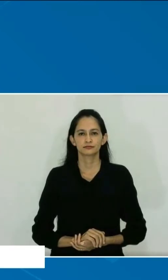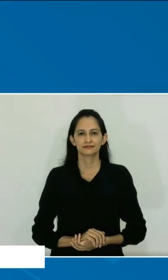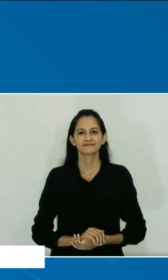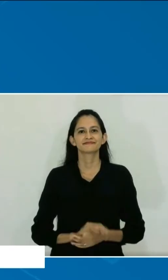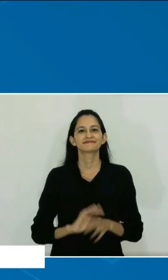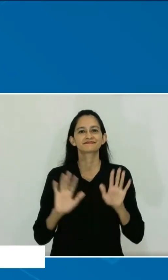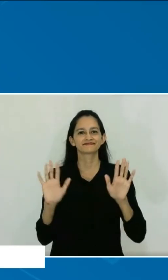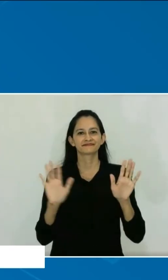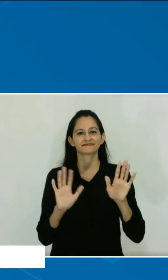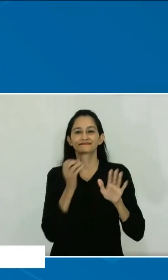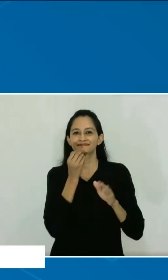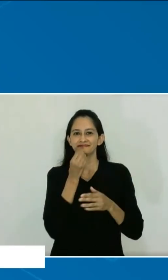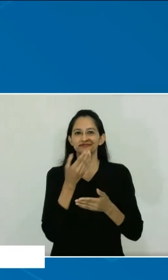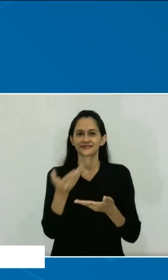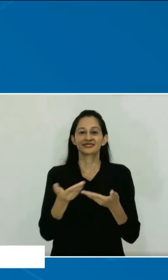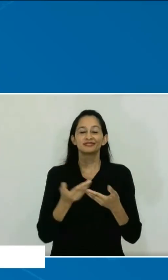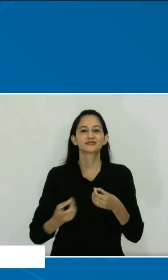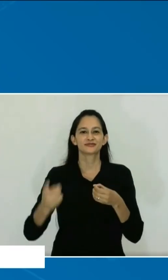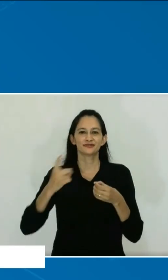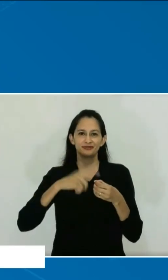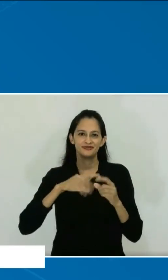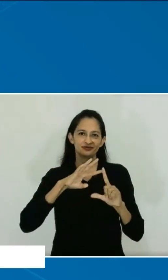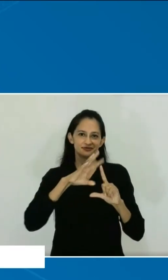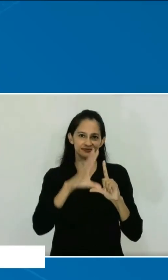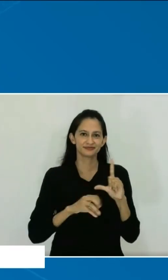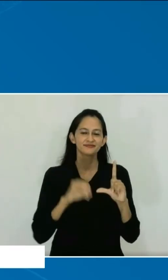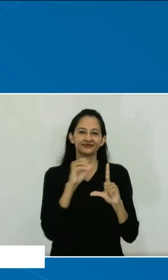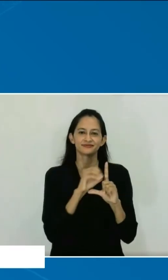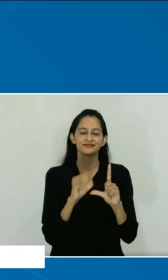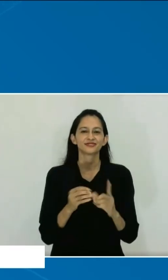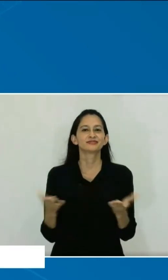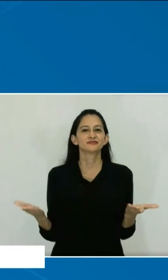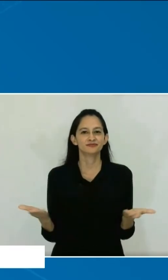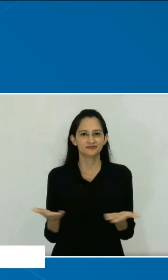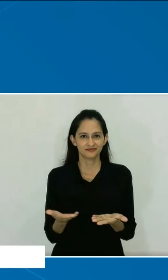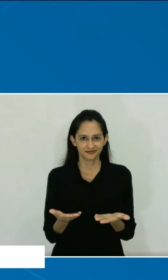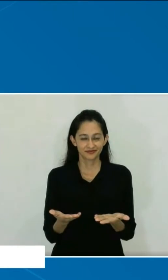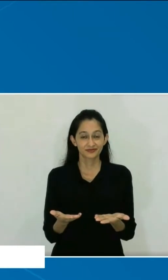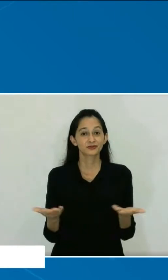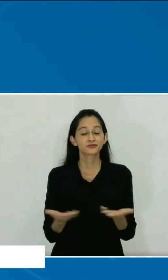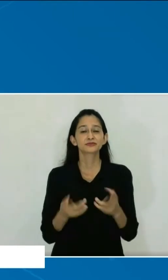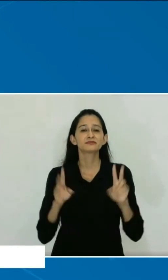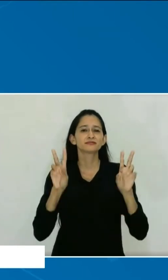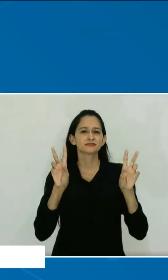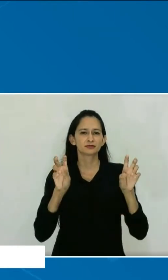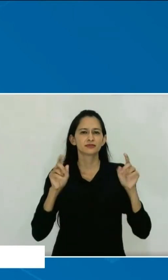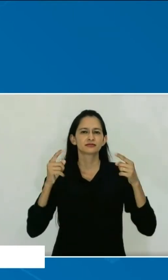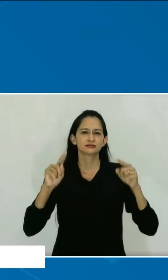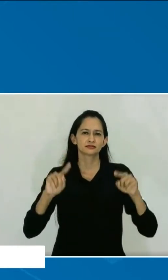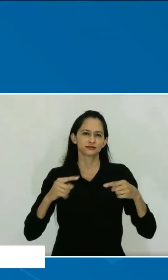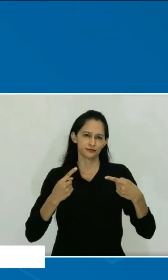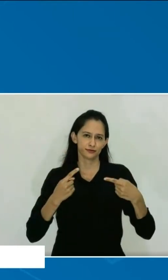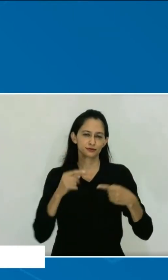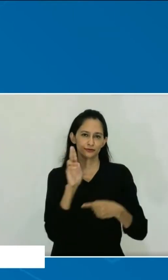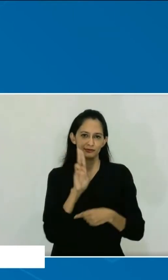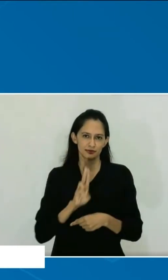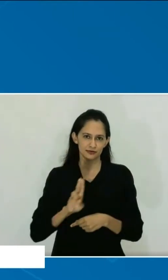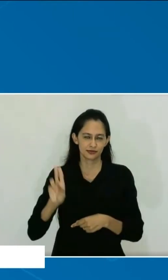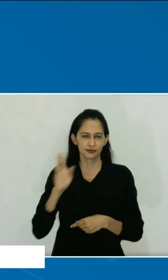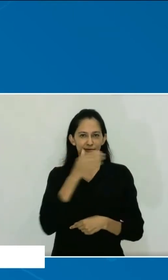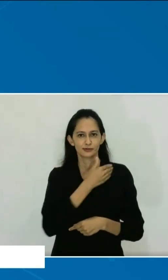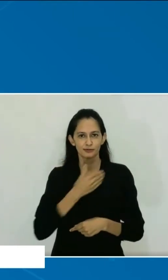Olá, bem-vindo de volta ao Mundo UFG de hoje, e hoje falando aí dos desafios das universidades públicas,